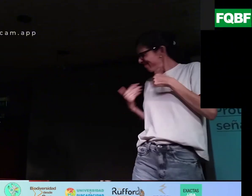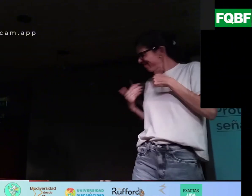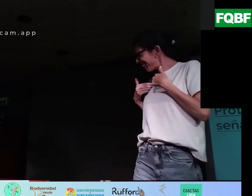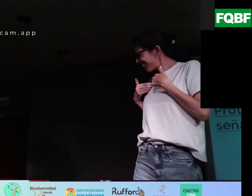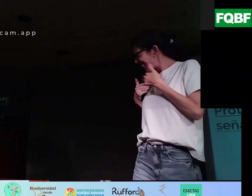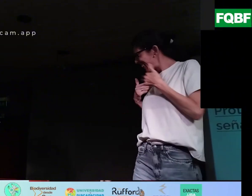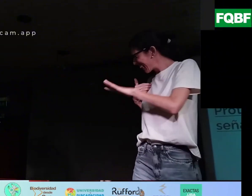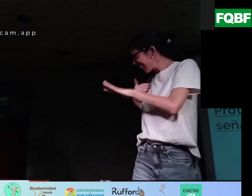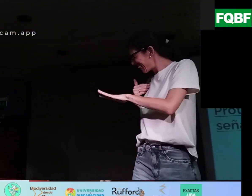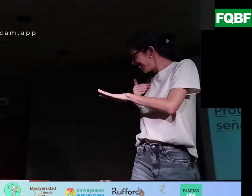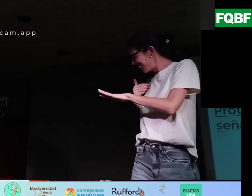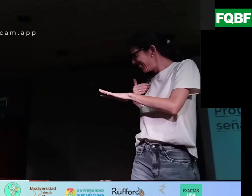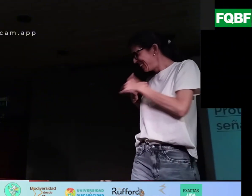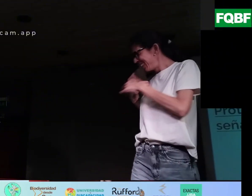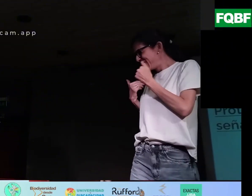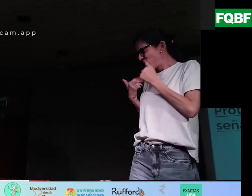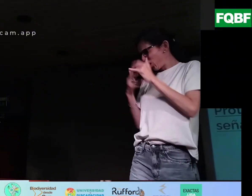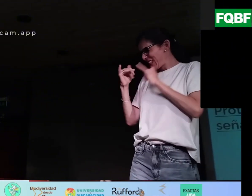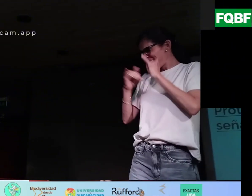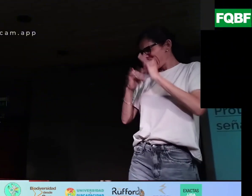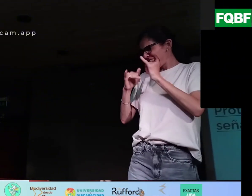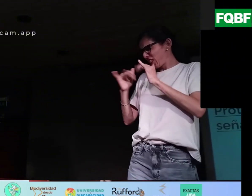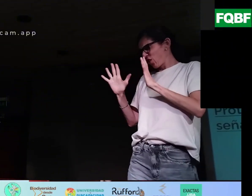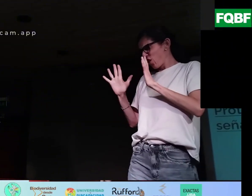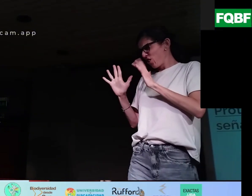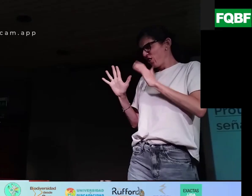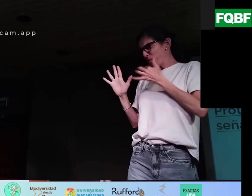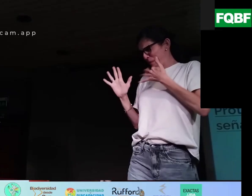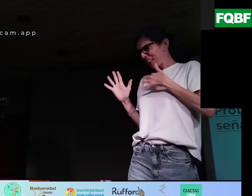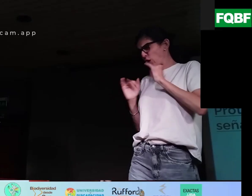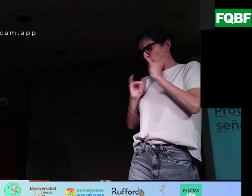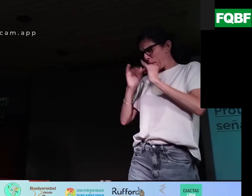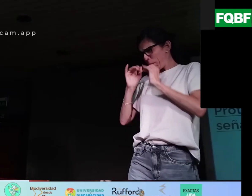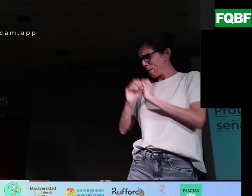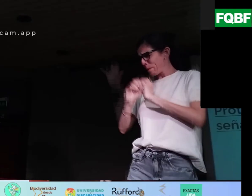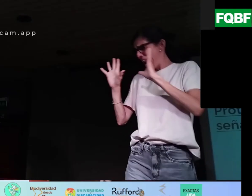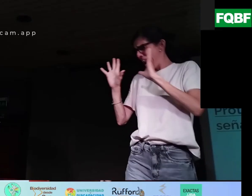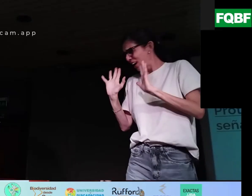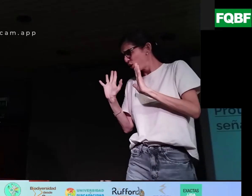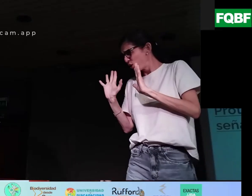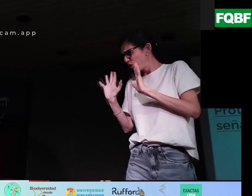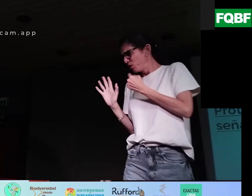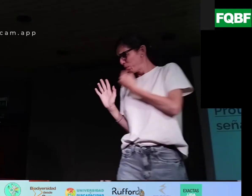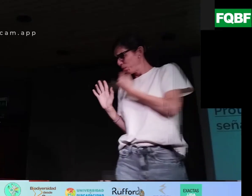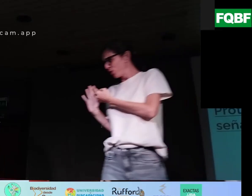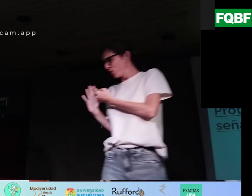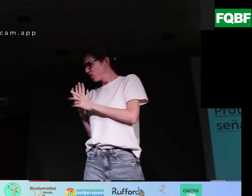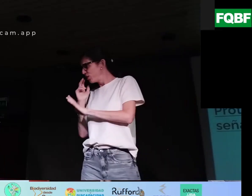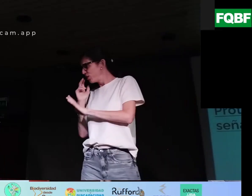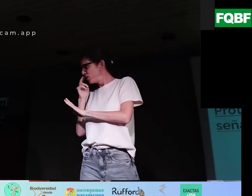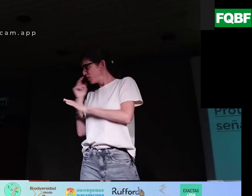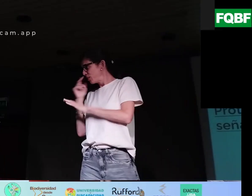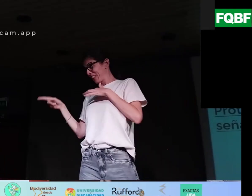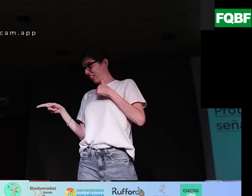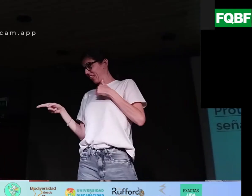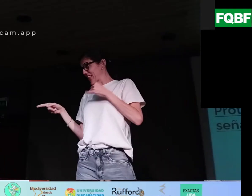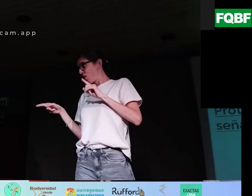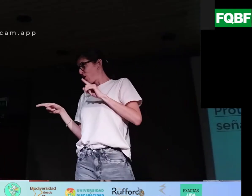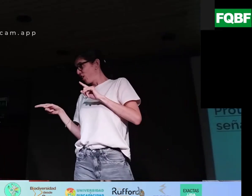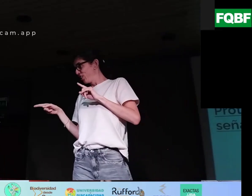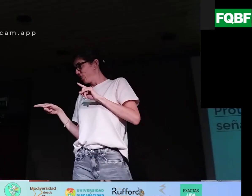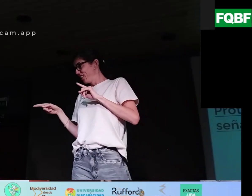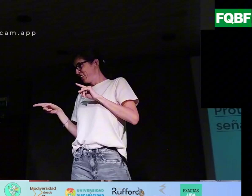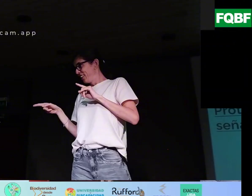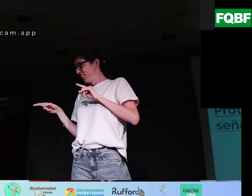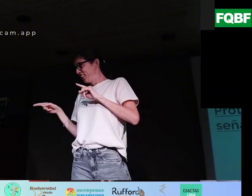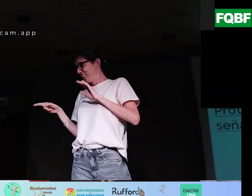¿Se entiende lo que quiero expresar? No sé si se está comprendiendo lo que explico. Puedo volverlo a reiterar si quiere. ¿Me